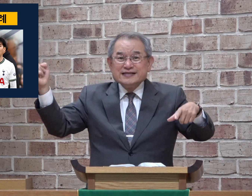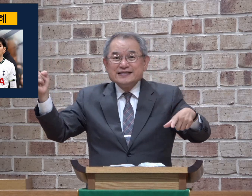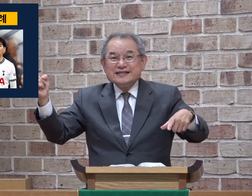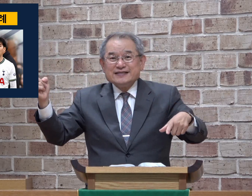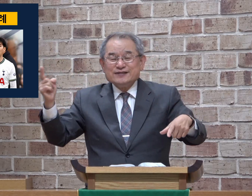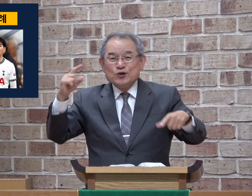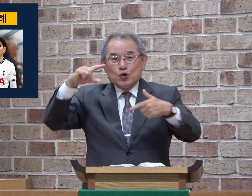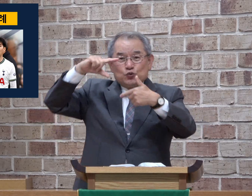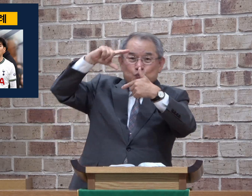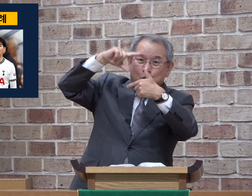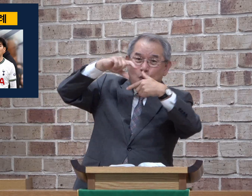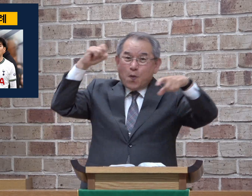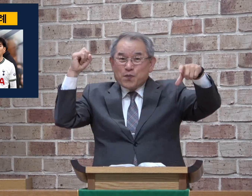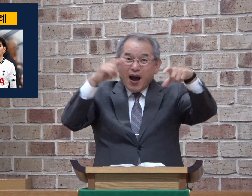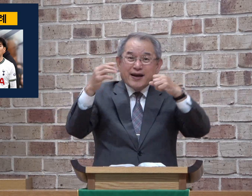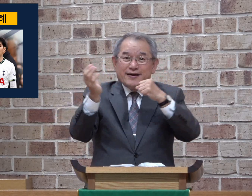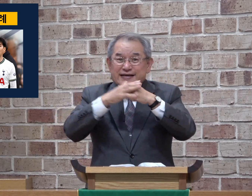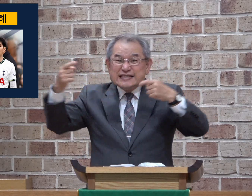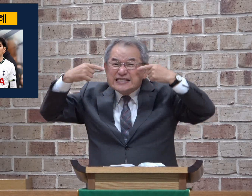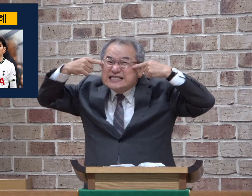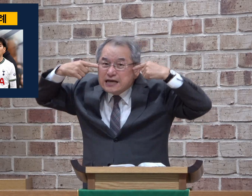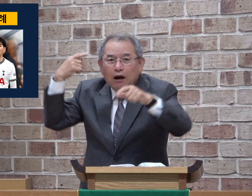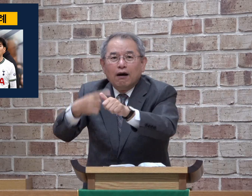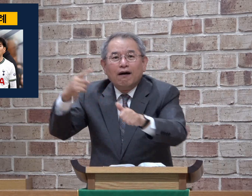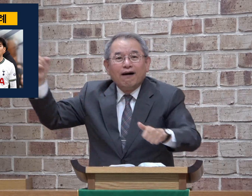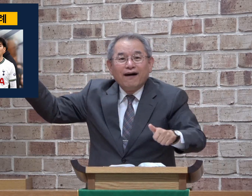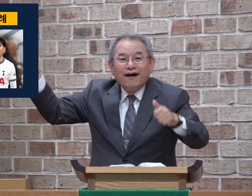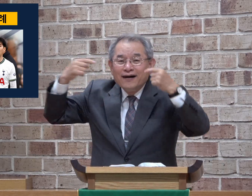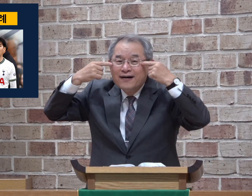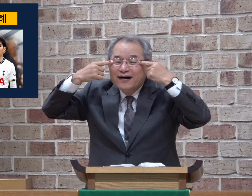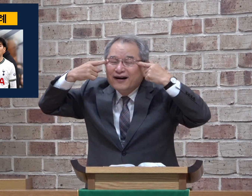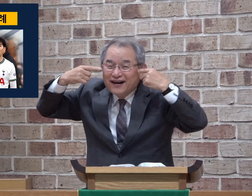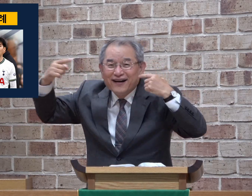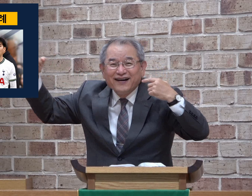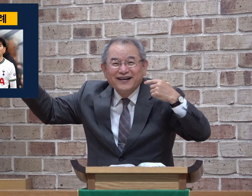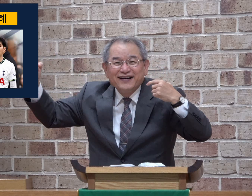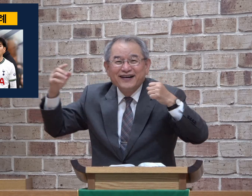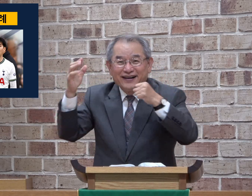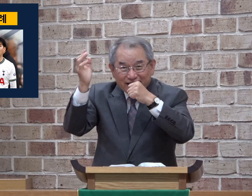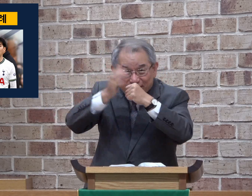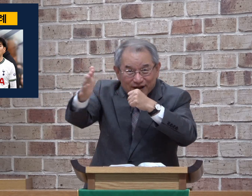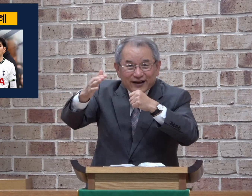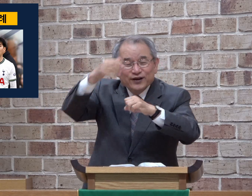반대팀들을 응원하는 사람들이 골을 넣을 때마다 저렇게 눈이 찢어졌다고 인종차별을 표현합니다.